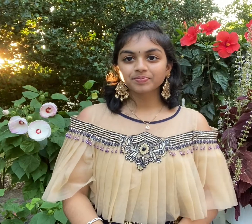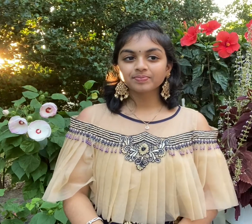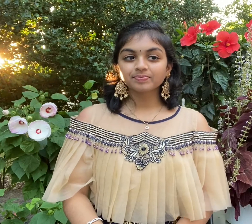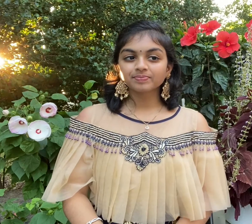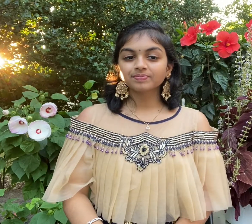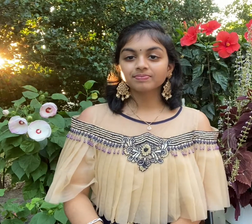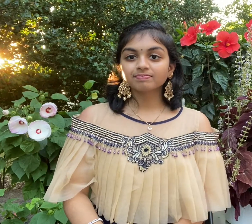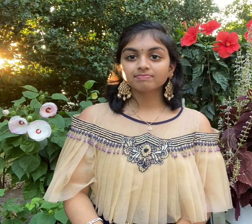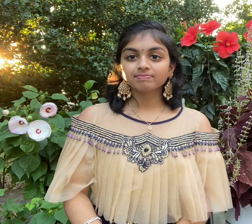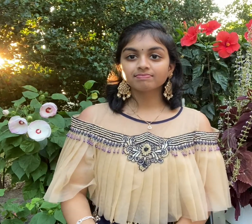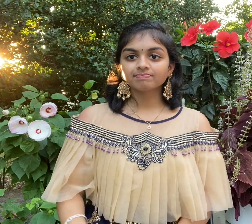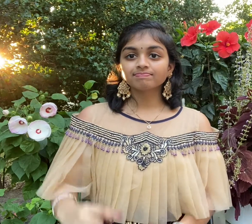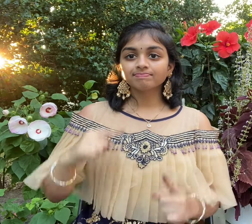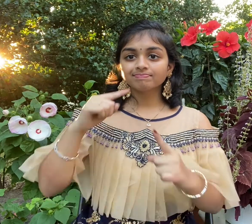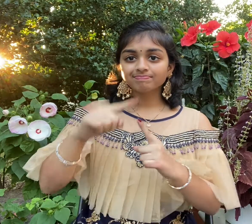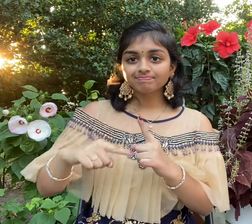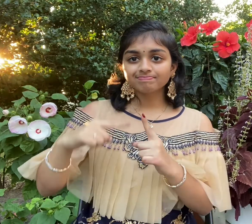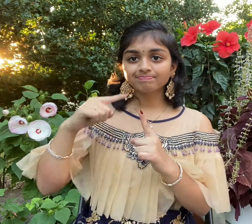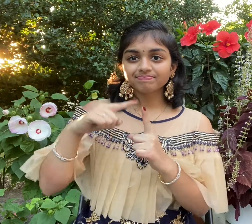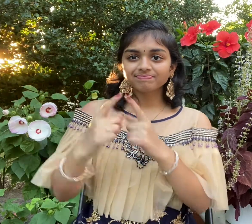ಬಾರದು ನೋಡಯ್ಯ